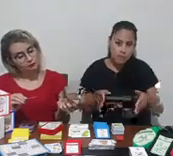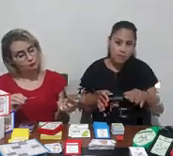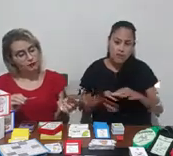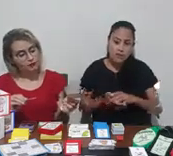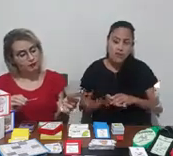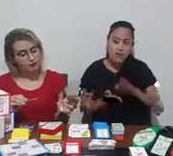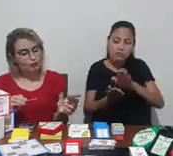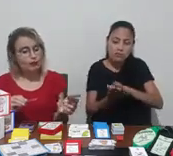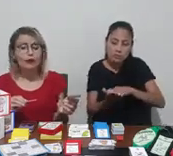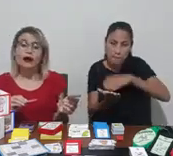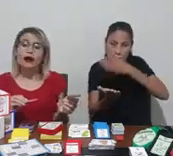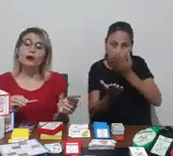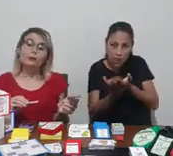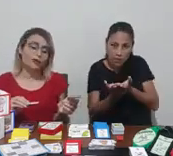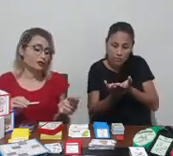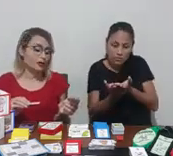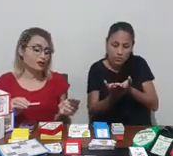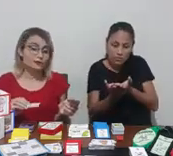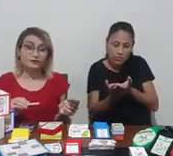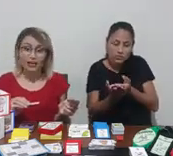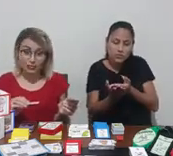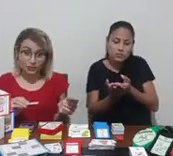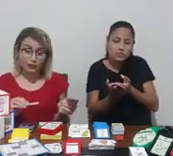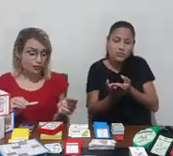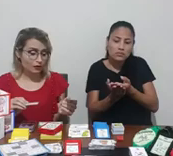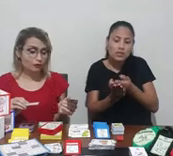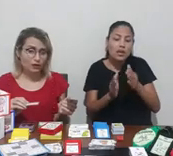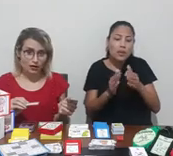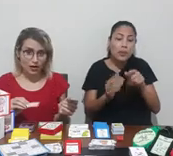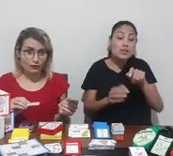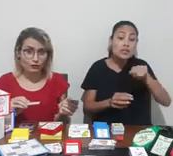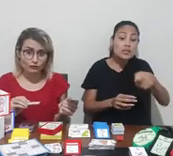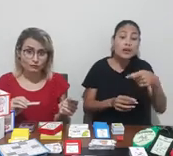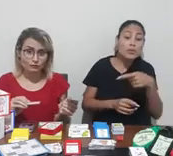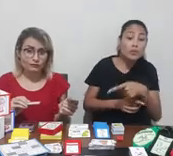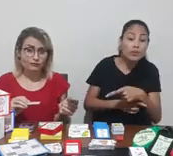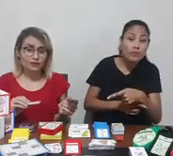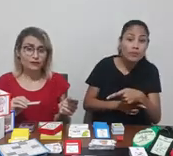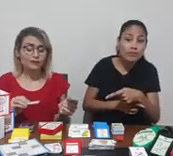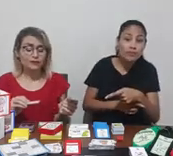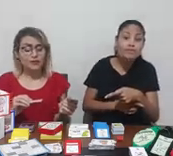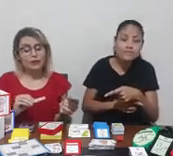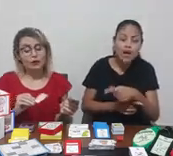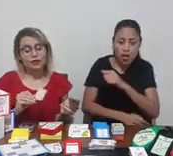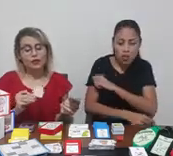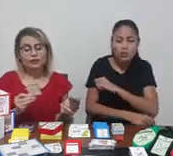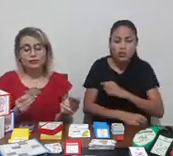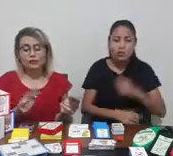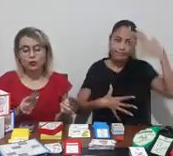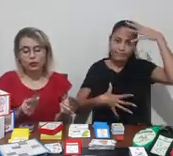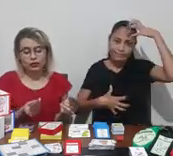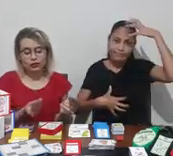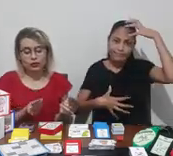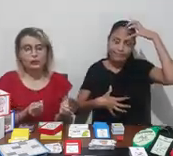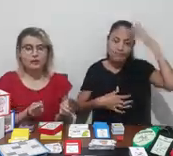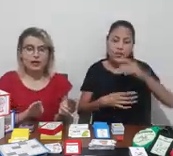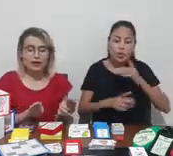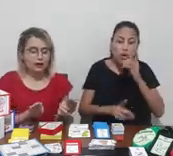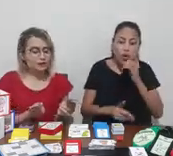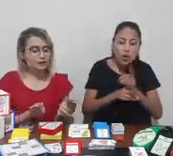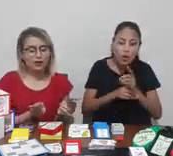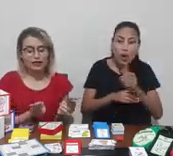tirar o macaco, aí eu peço que ele faça o sinal do macaco, né? E quando ele encontra o